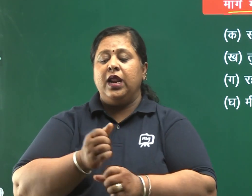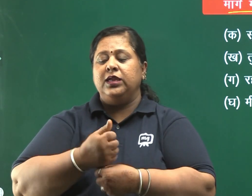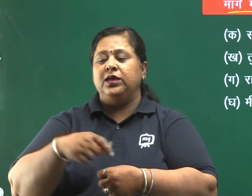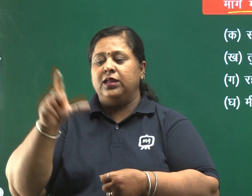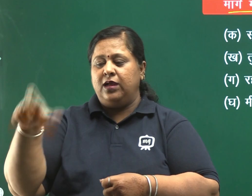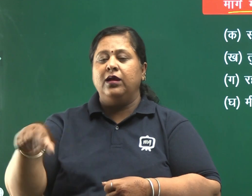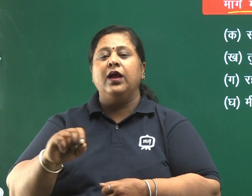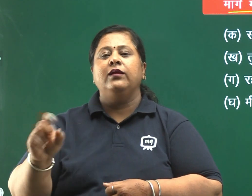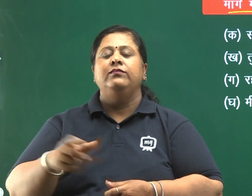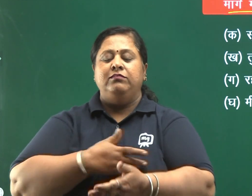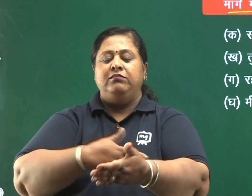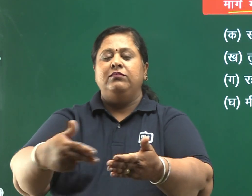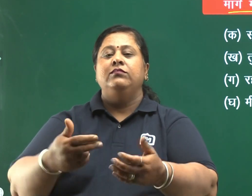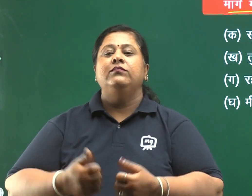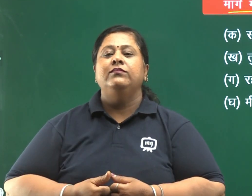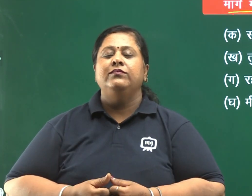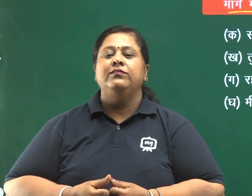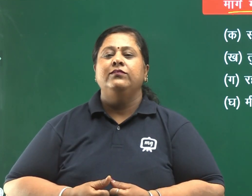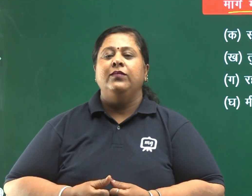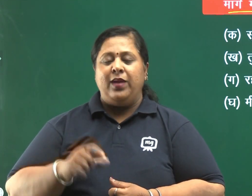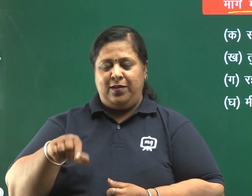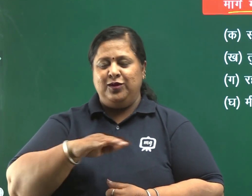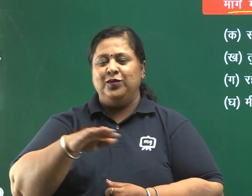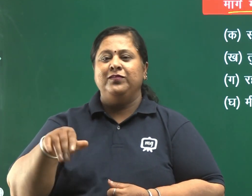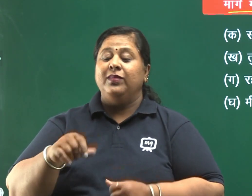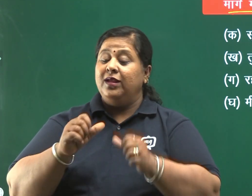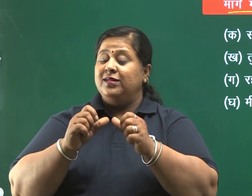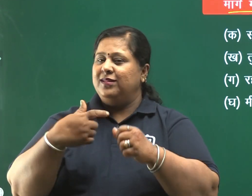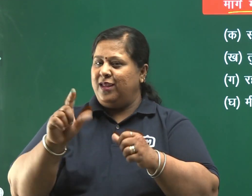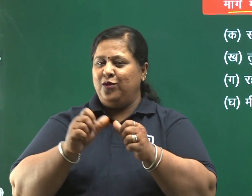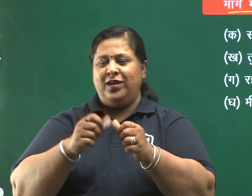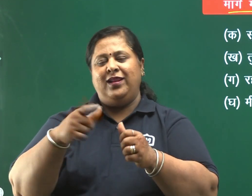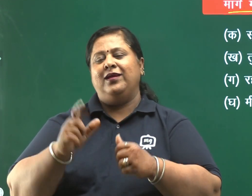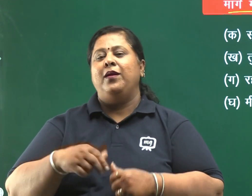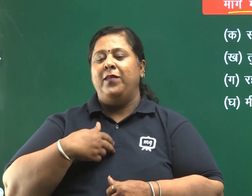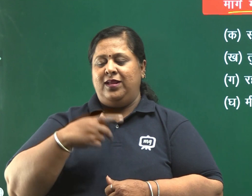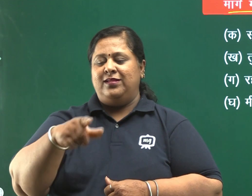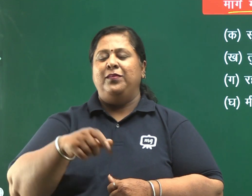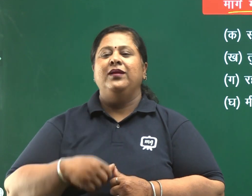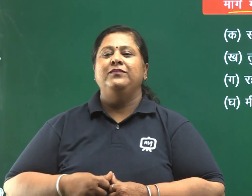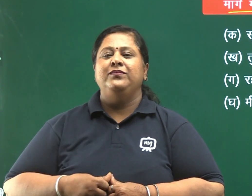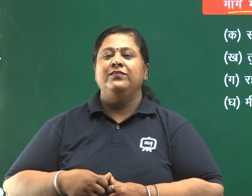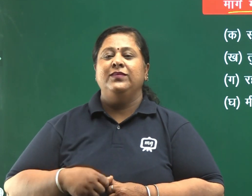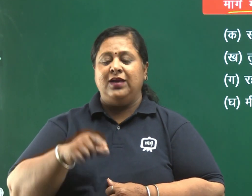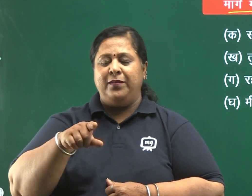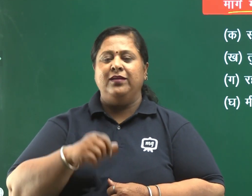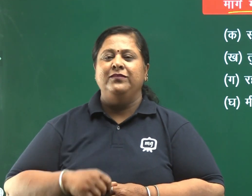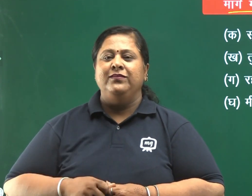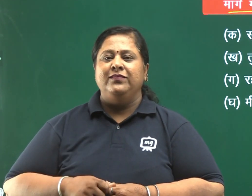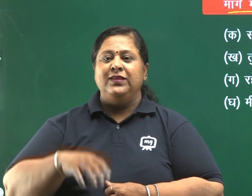रचयिता हैं। प्यारे बच्चों, सही उत्तर के लिए हमारे सामने यहाँ